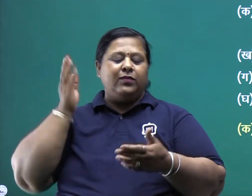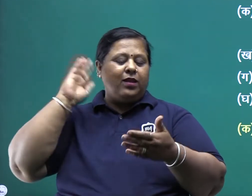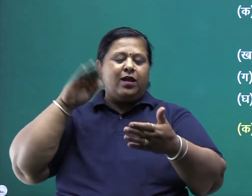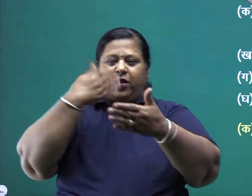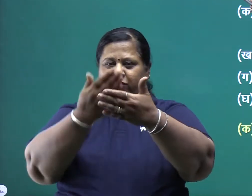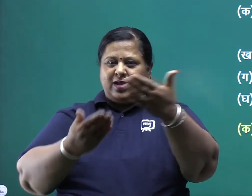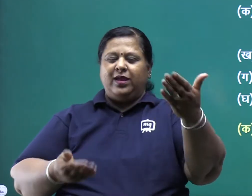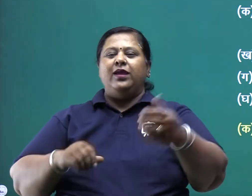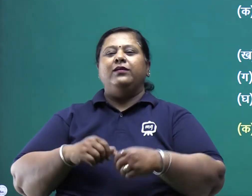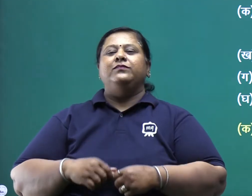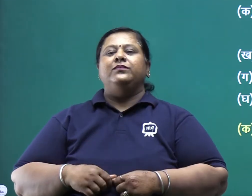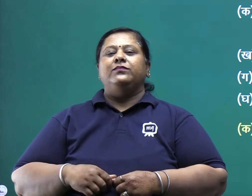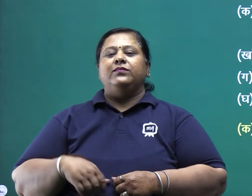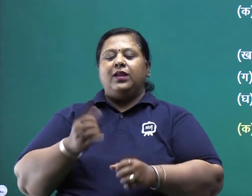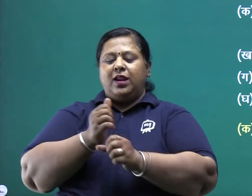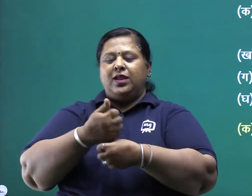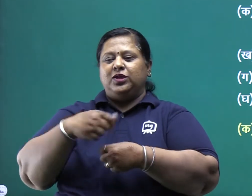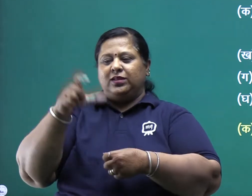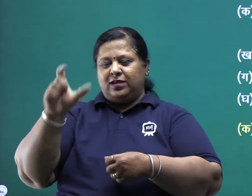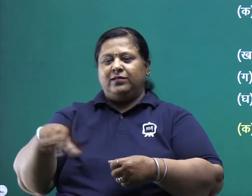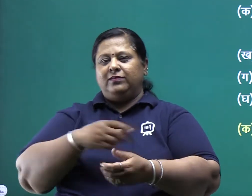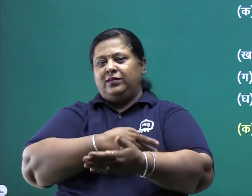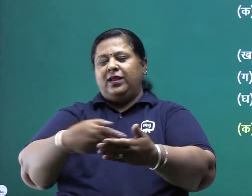कविता के रचयिता हैं।